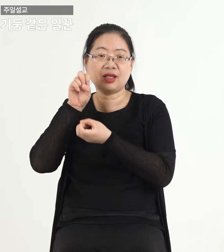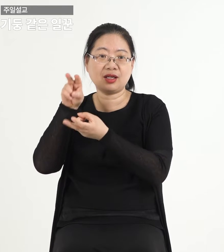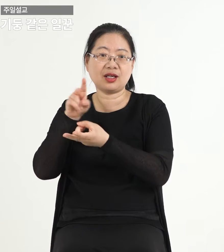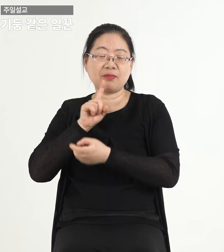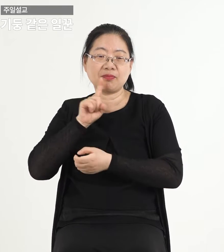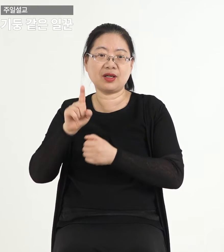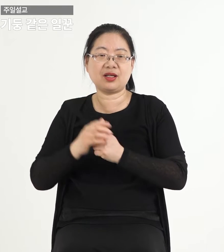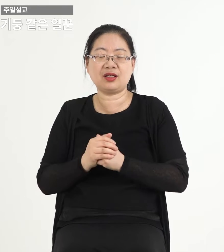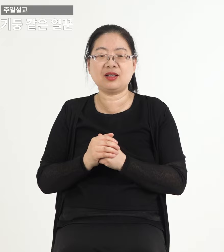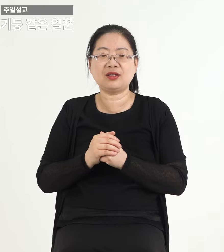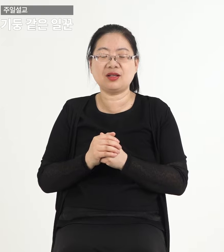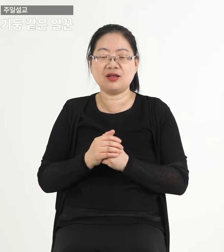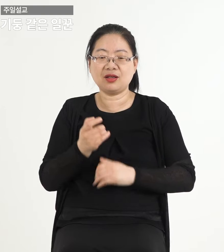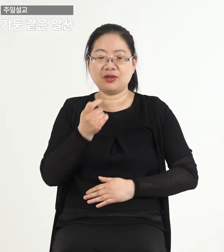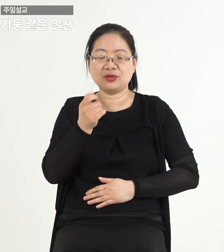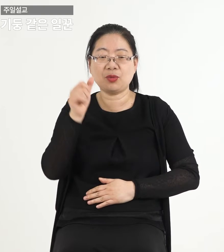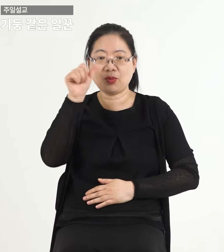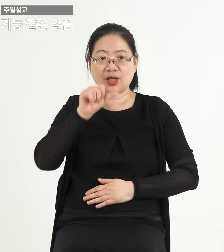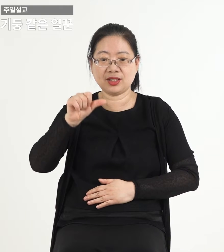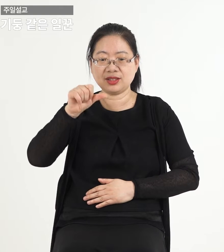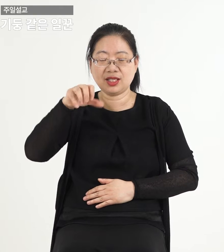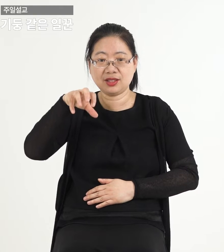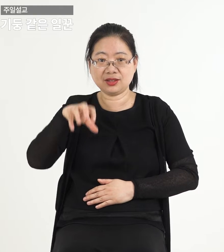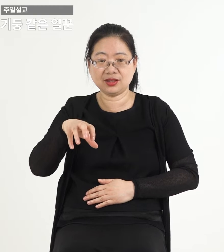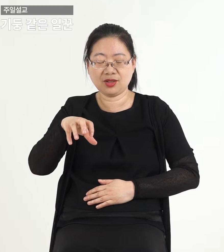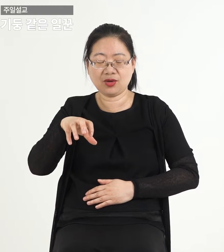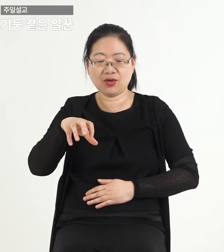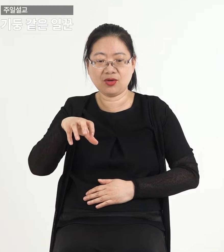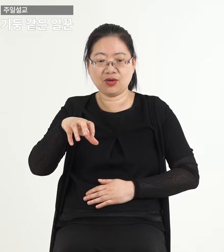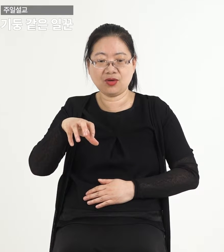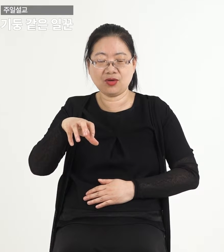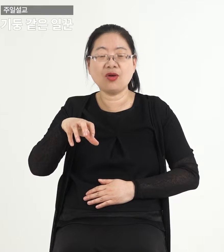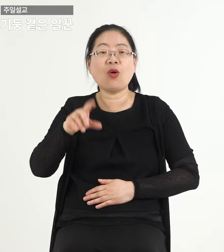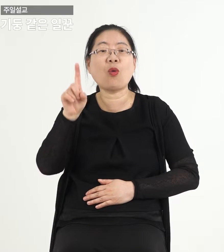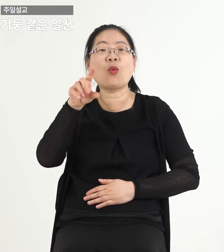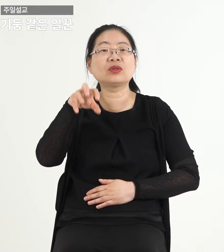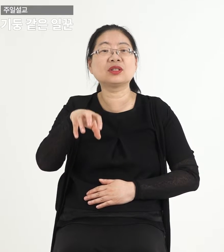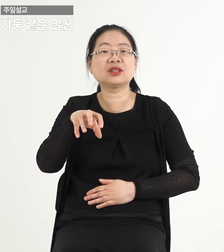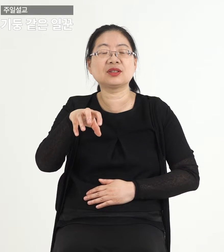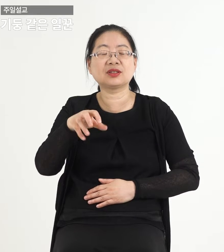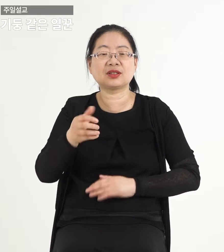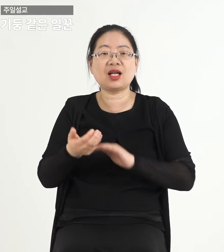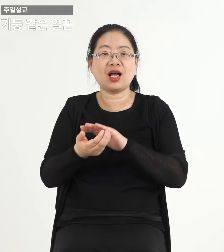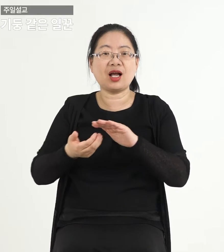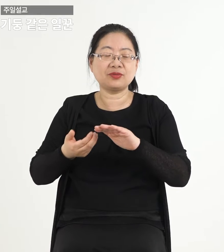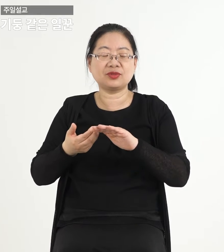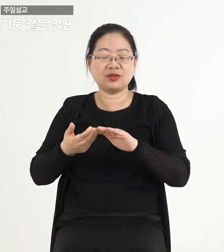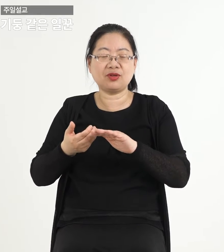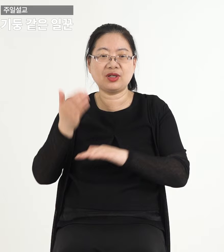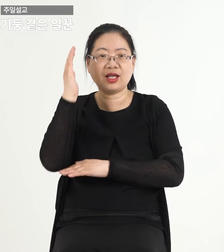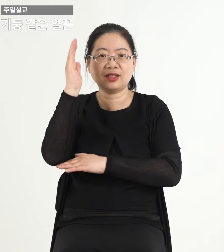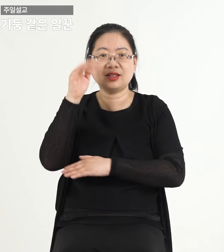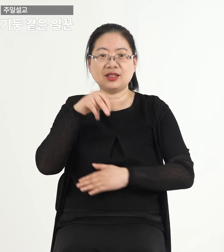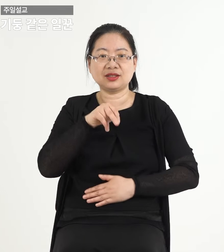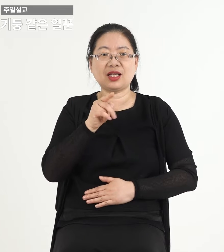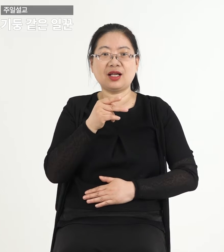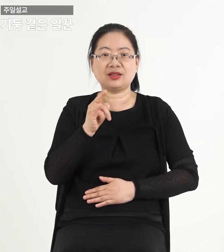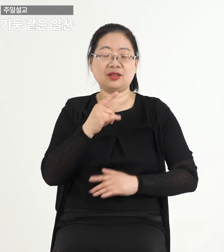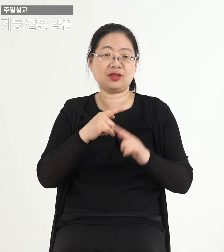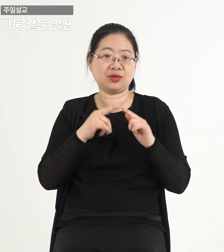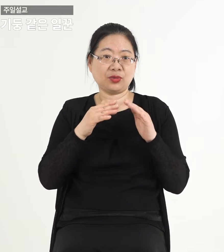빌라델비아 교회가 소아시아 지역에서 어디쯤 위치하고 있는가? 우리 앞서 다룬 사대교회 기억나시죠?